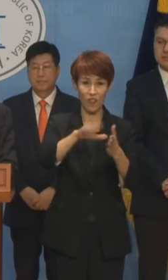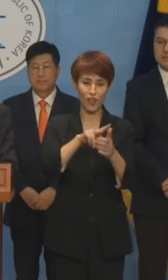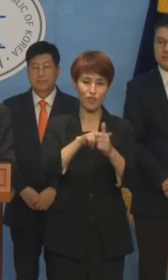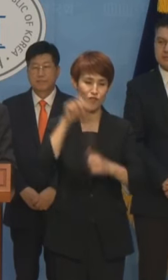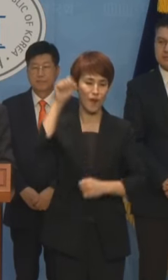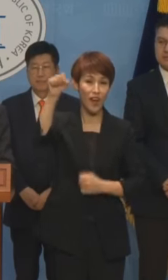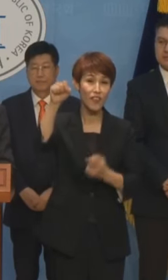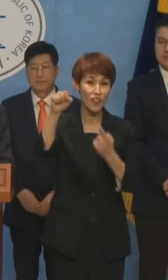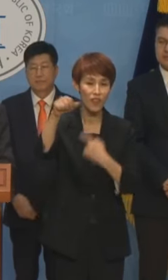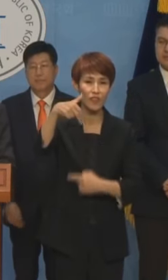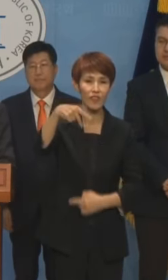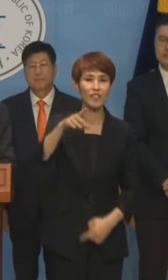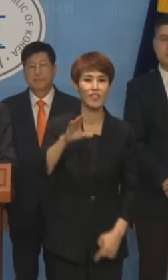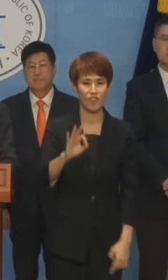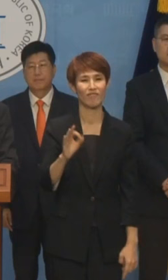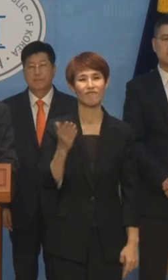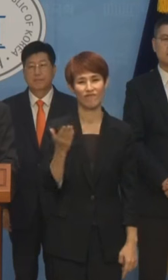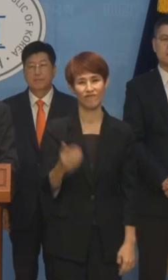출마했던 정승우입니다.